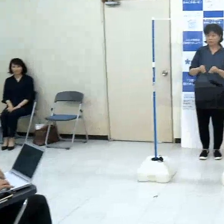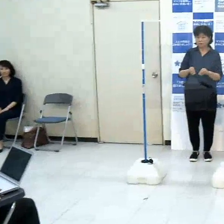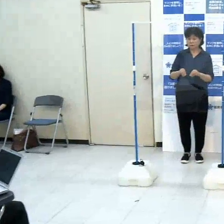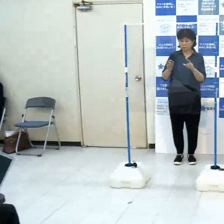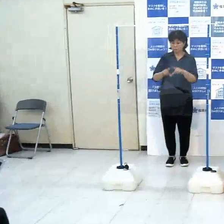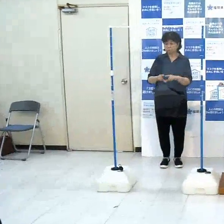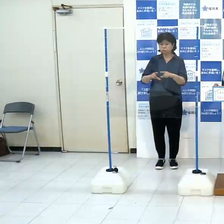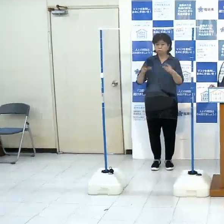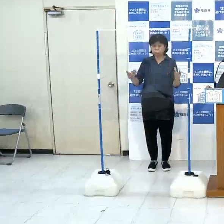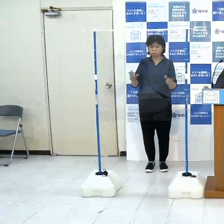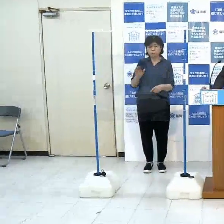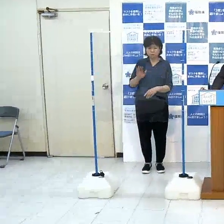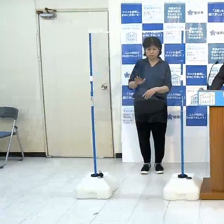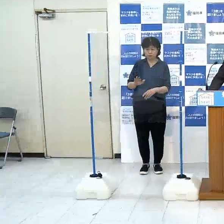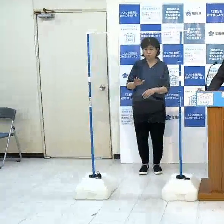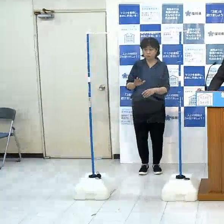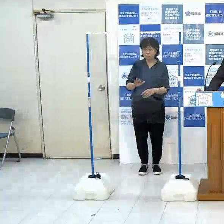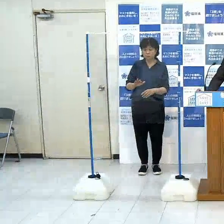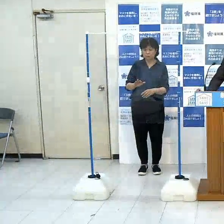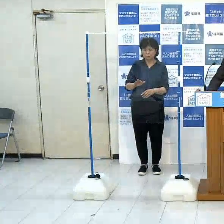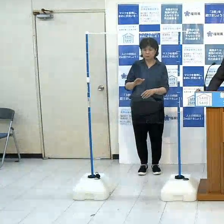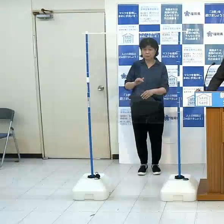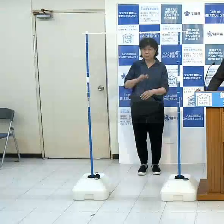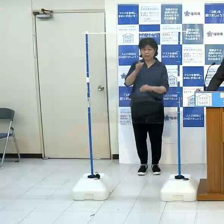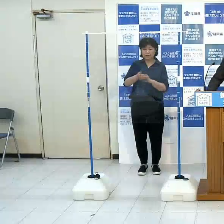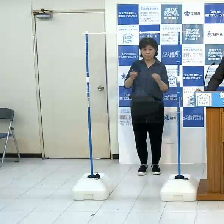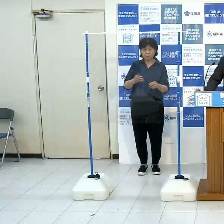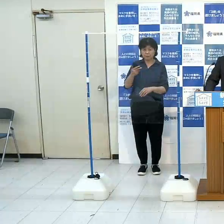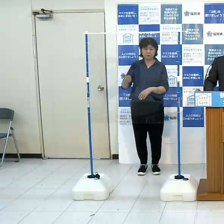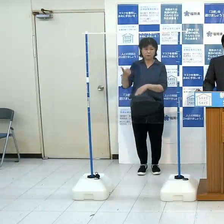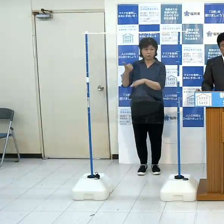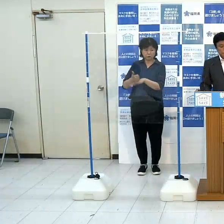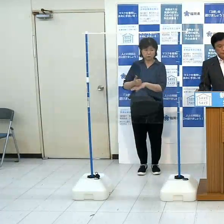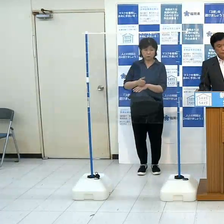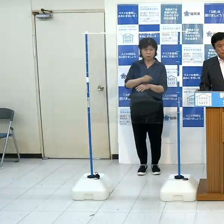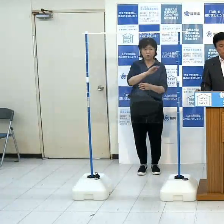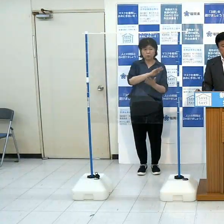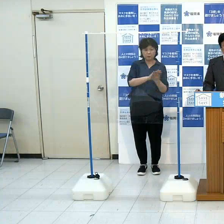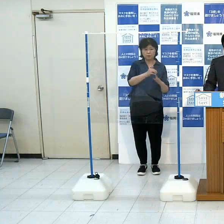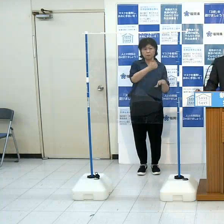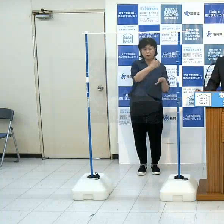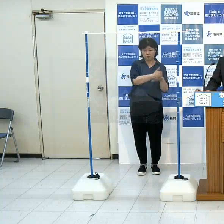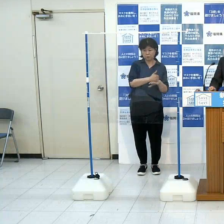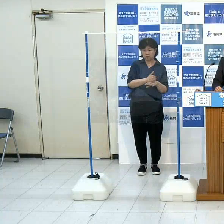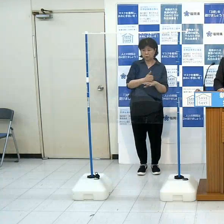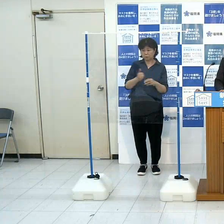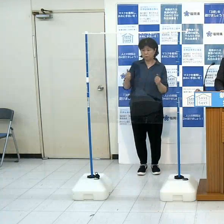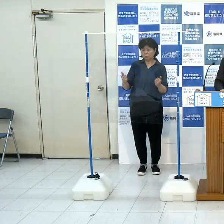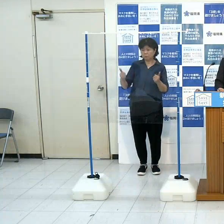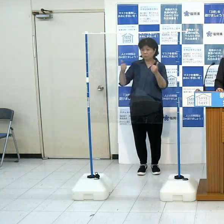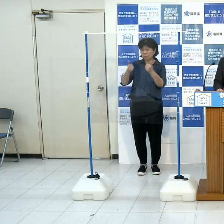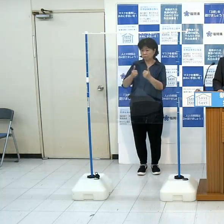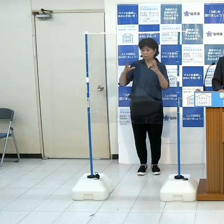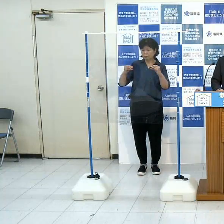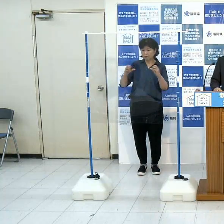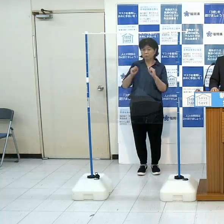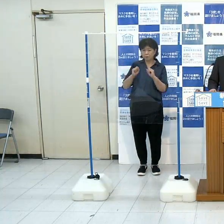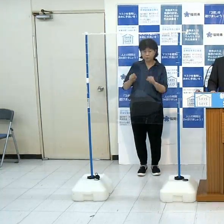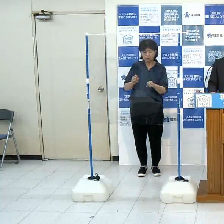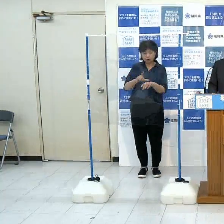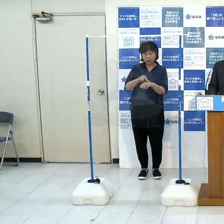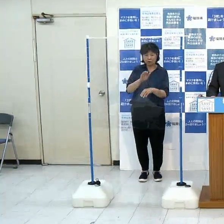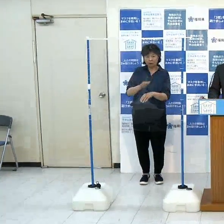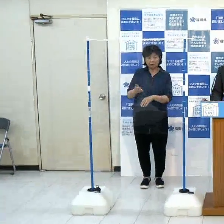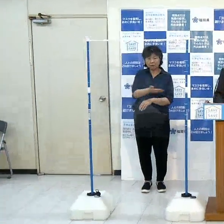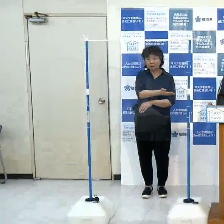的に増えてますけれども、知事と高島市長で、はい、会談的に話をしてですね、対策を考えるような気持ちではなか